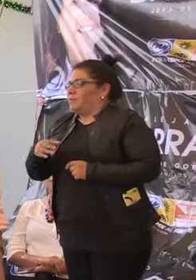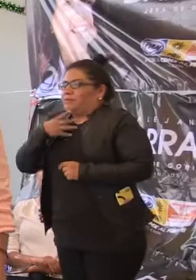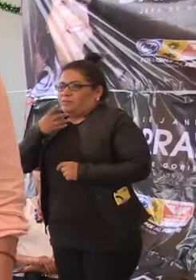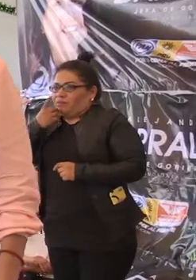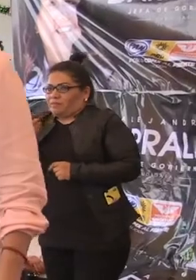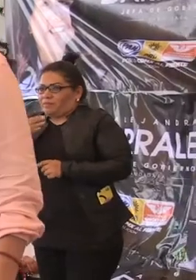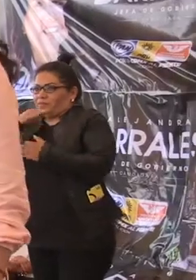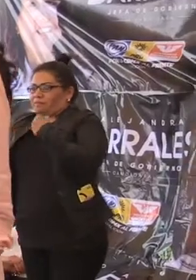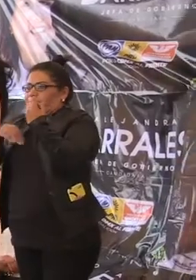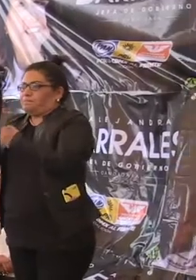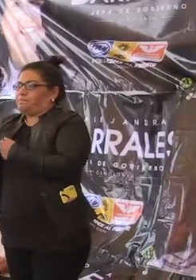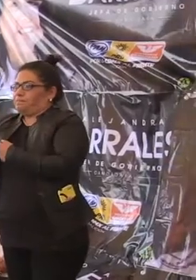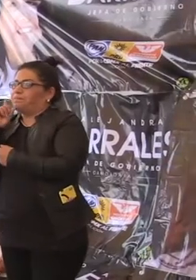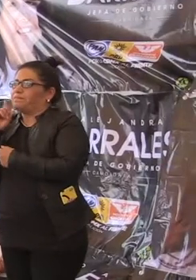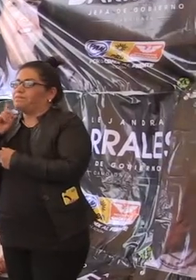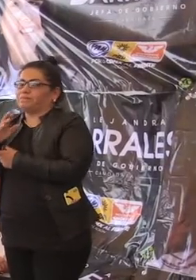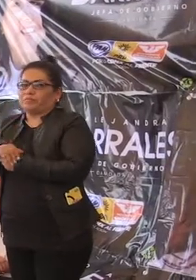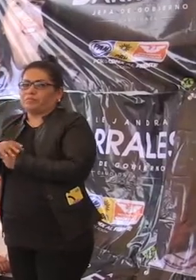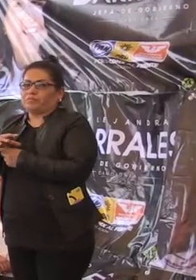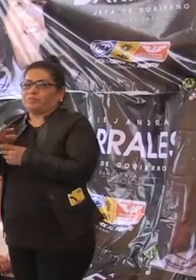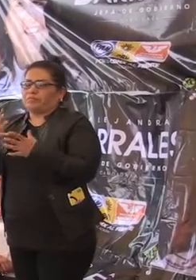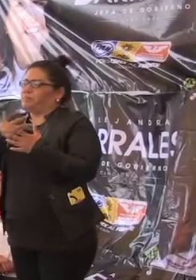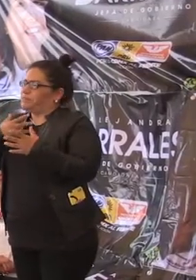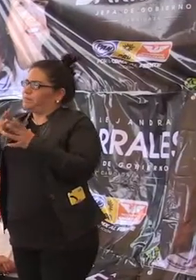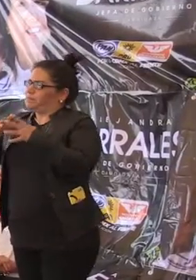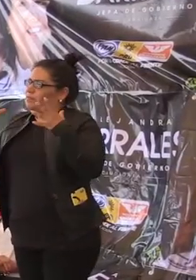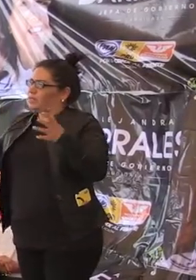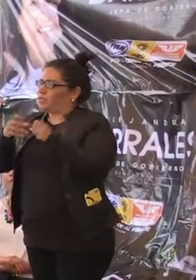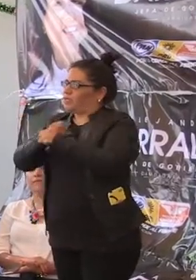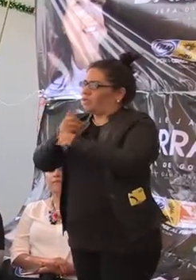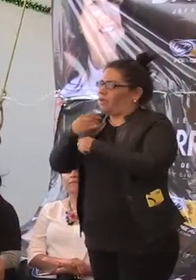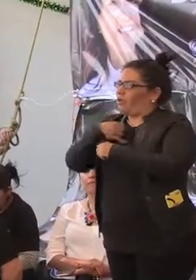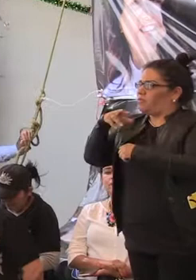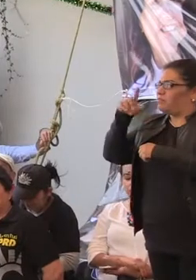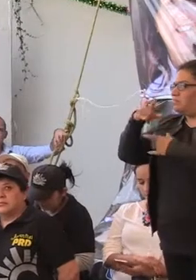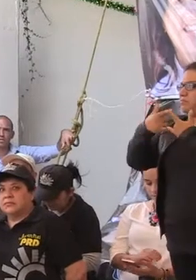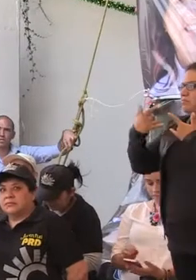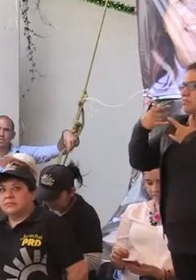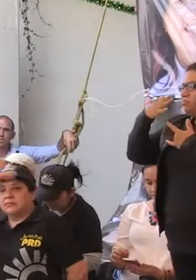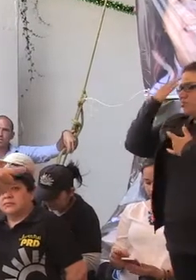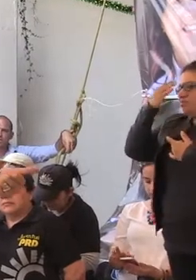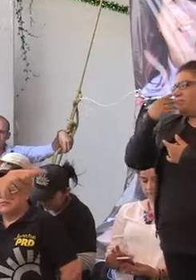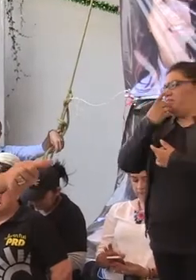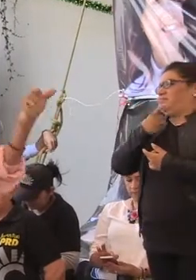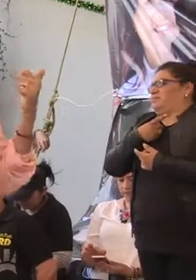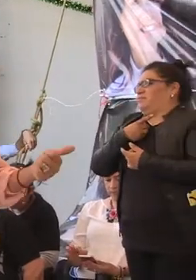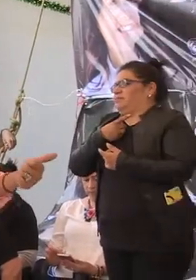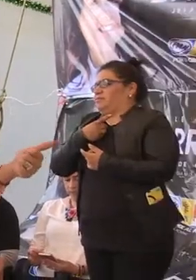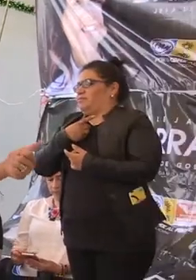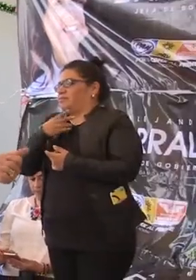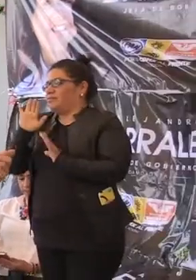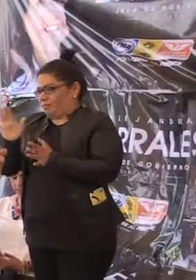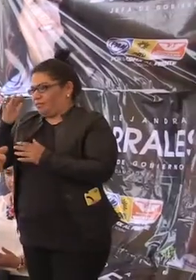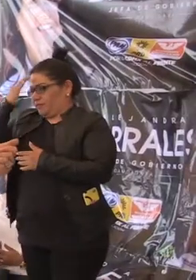todos ustedes, tenemos una gran oportunidad. Yo nunca me he creído las historias que me quieren vender. Ustedes